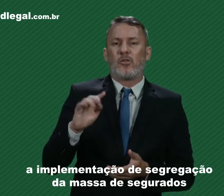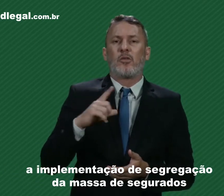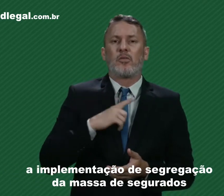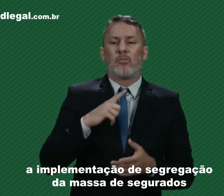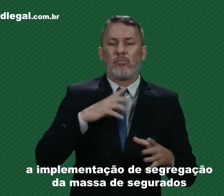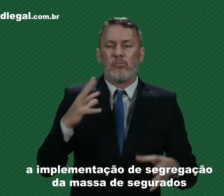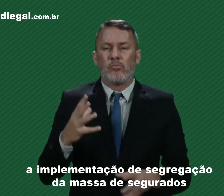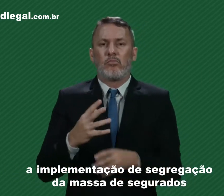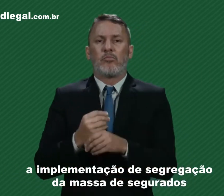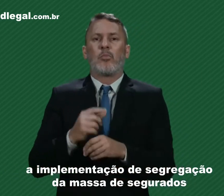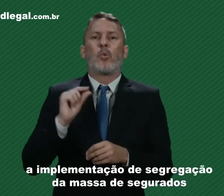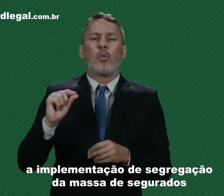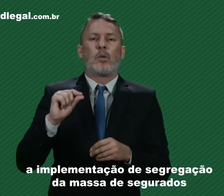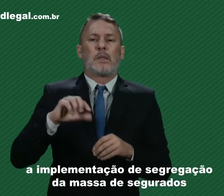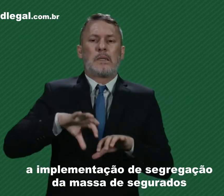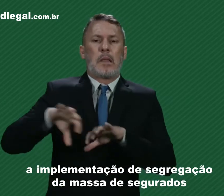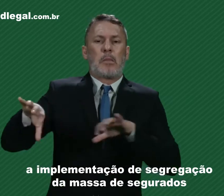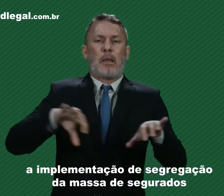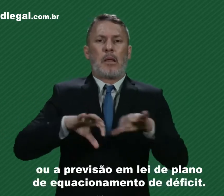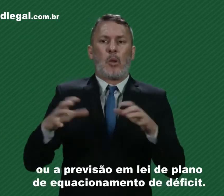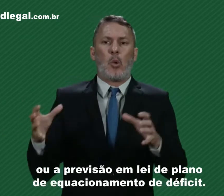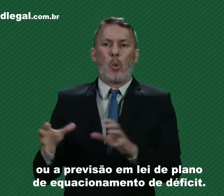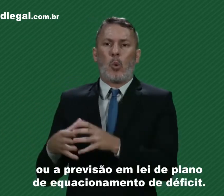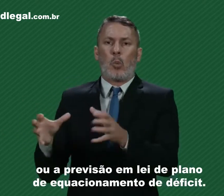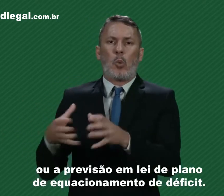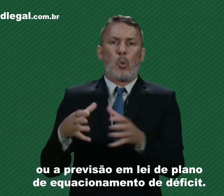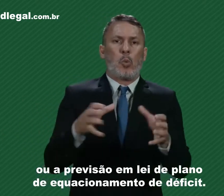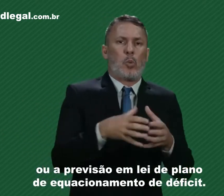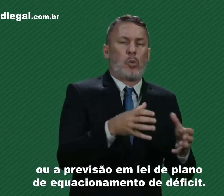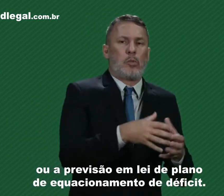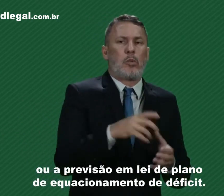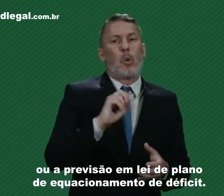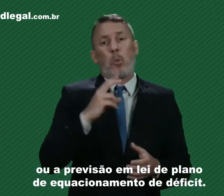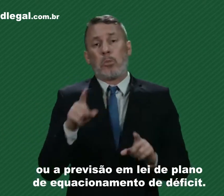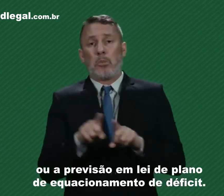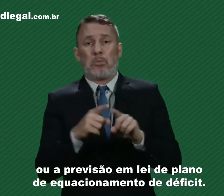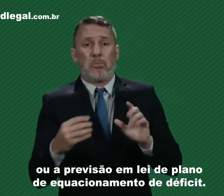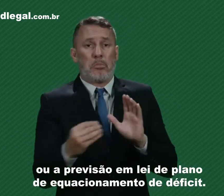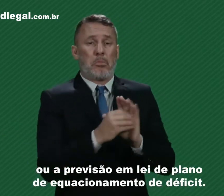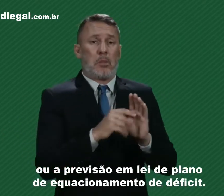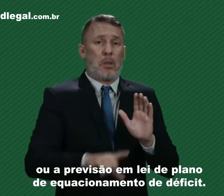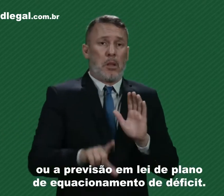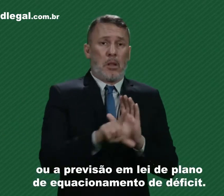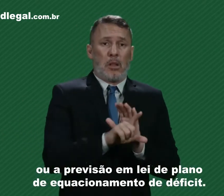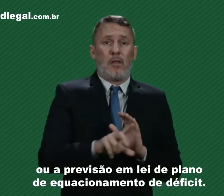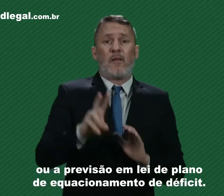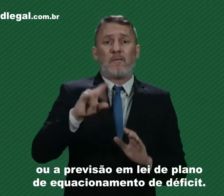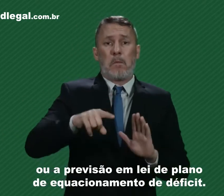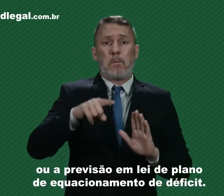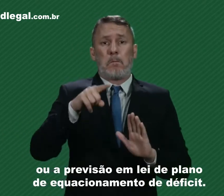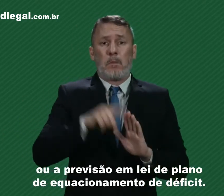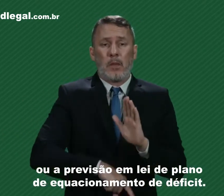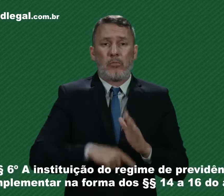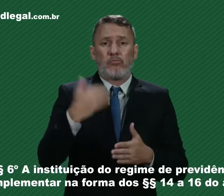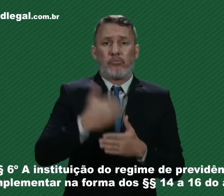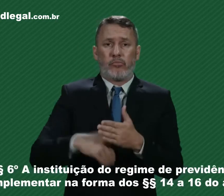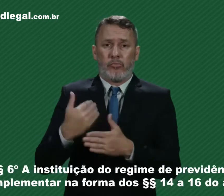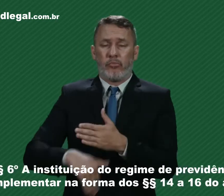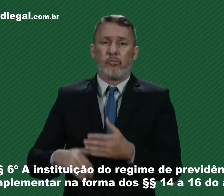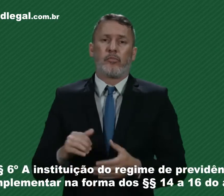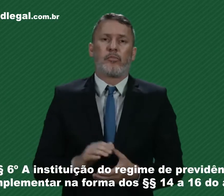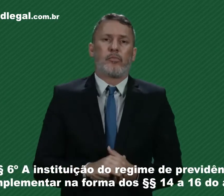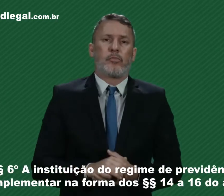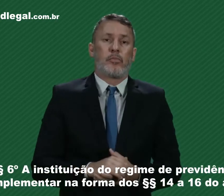de segregação da massa de segurados ou a previsão em lei de plano de equacionamento de déficit.